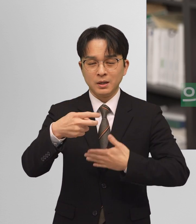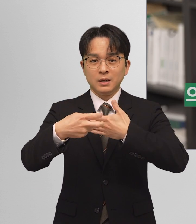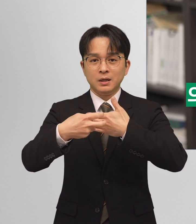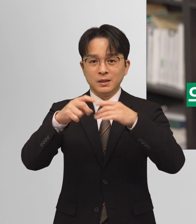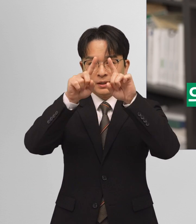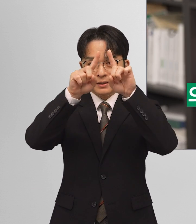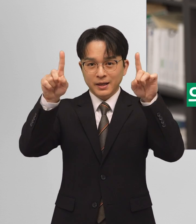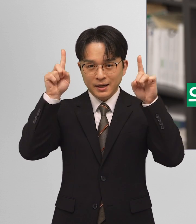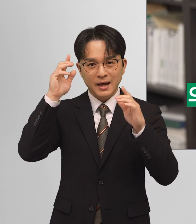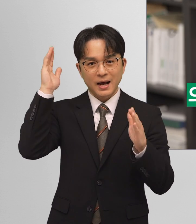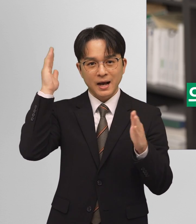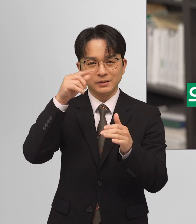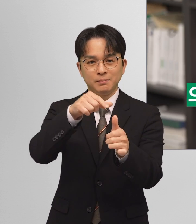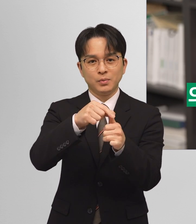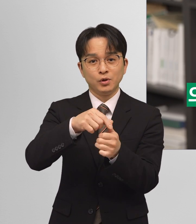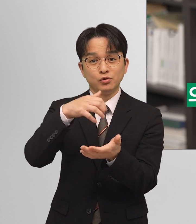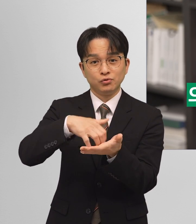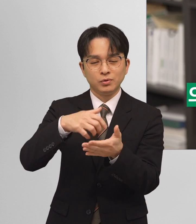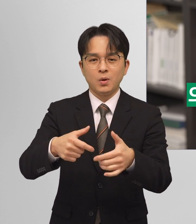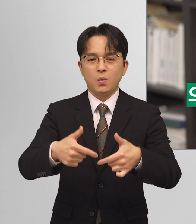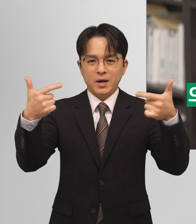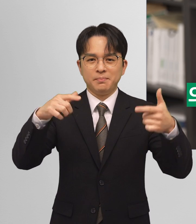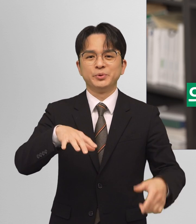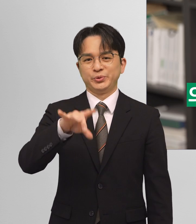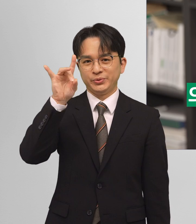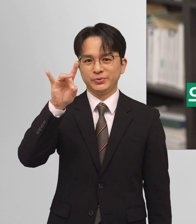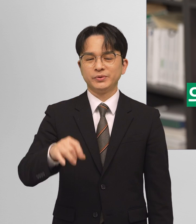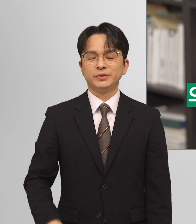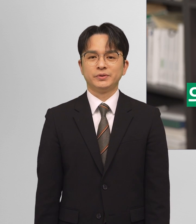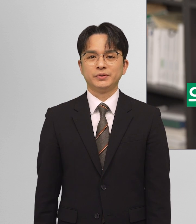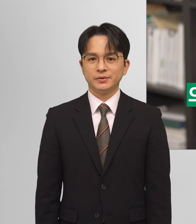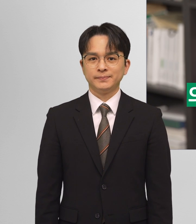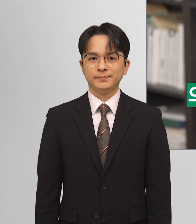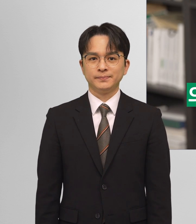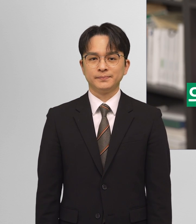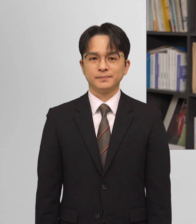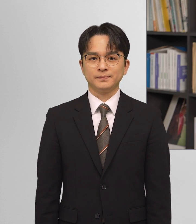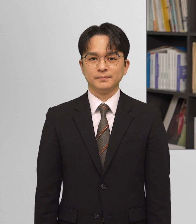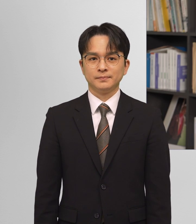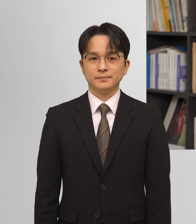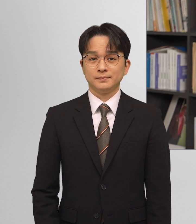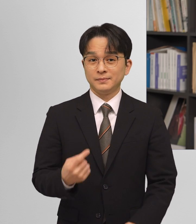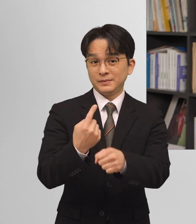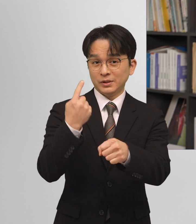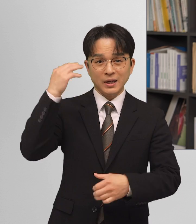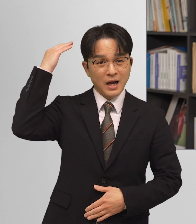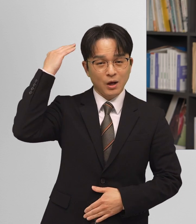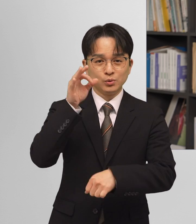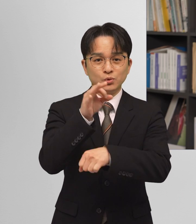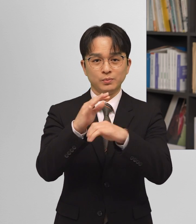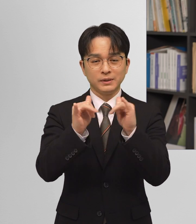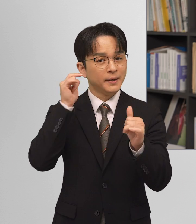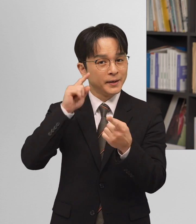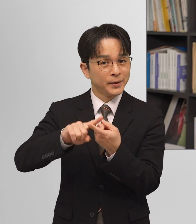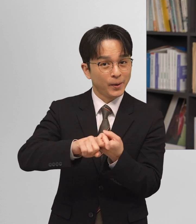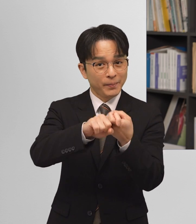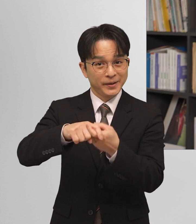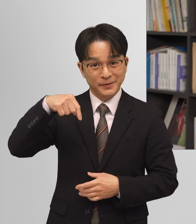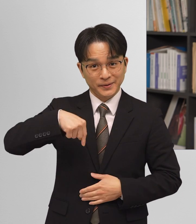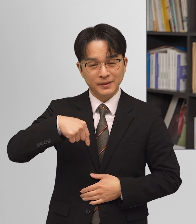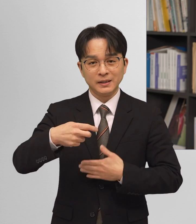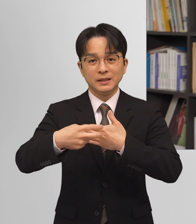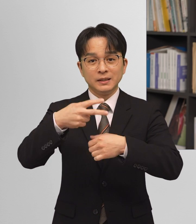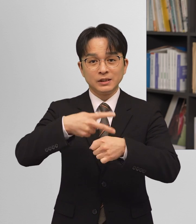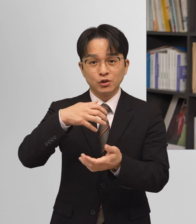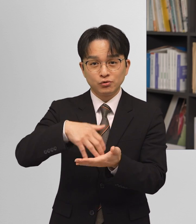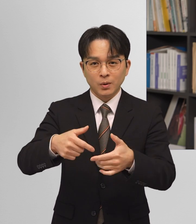있겠지만, 의대 정원의 확대가 그 첫 시작이 되어야 하는 건 명백하다고 생각합니다. 지난해 한국소비자연맹에서 국민 1000명을